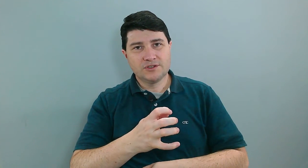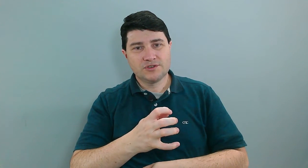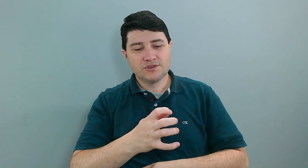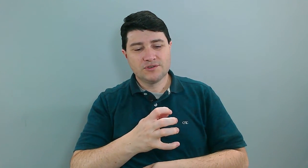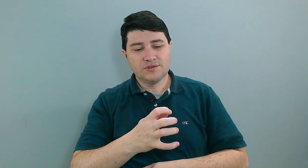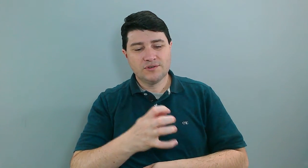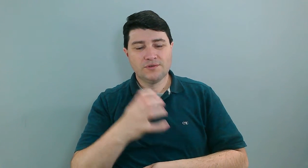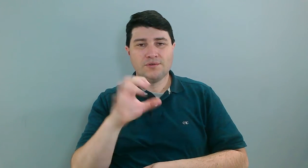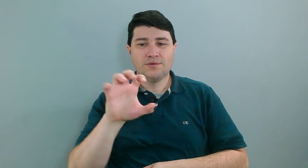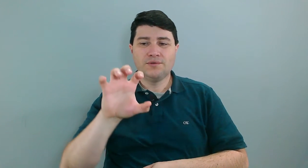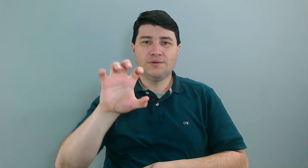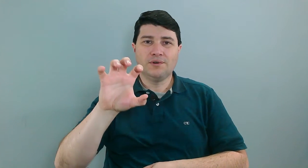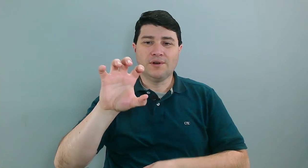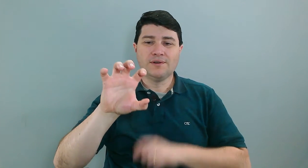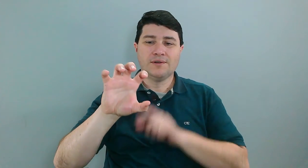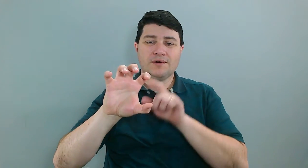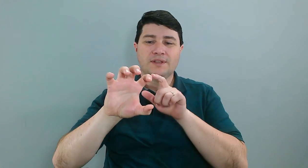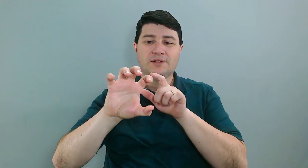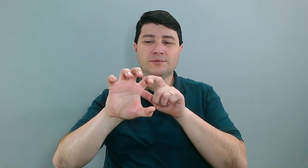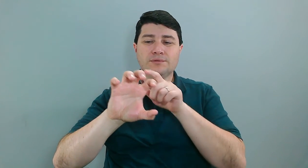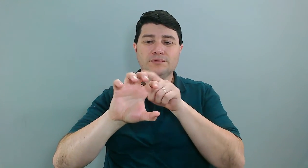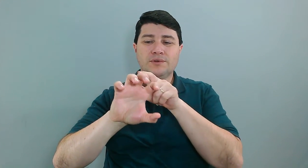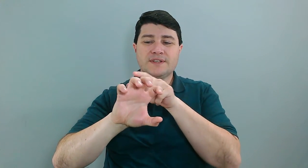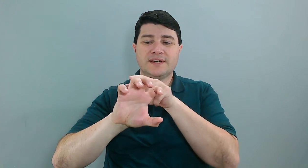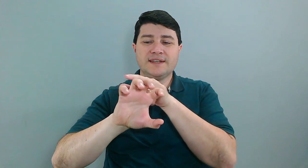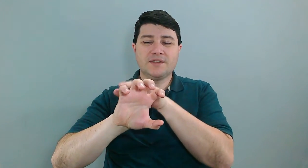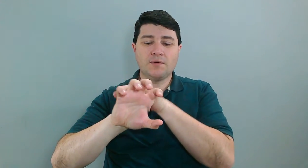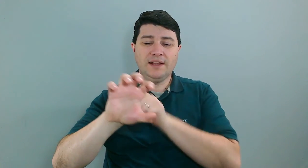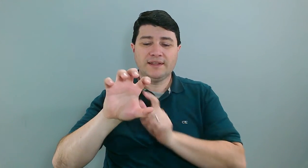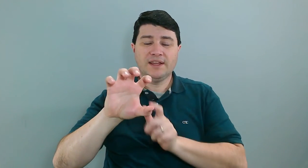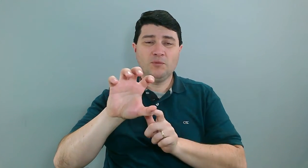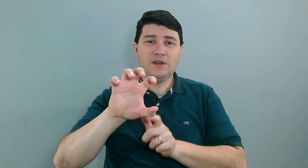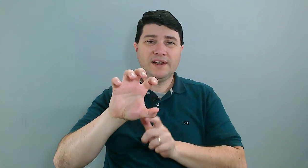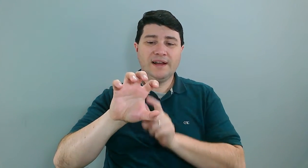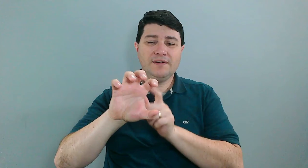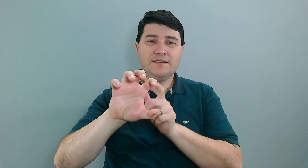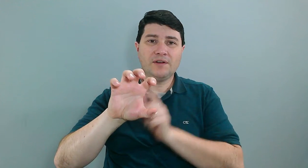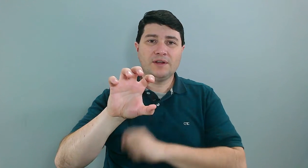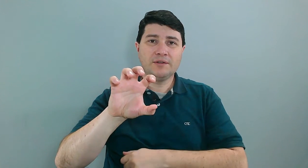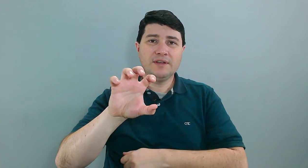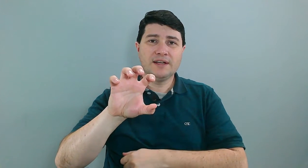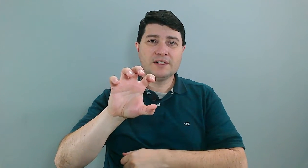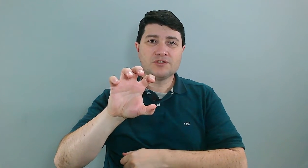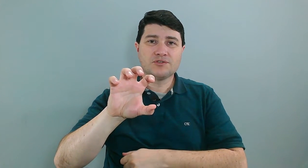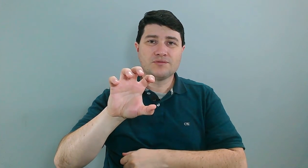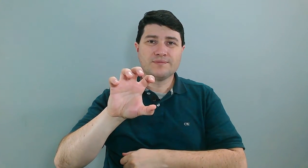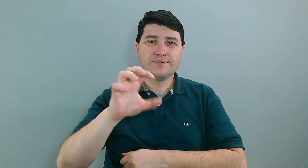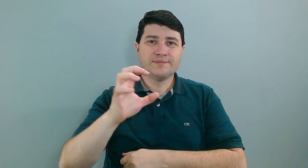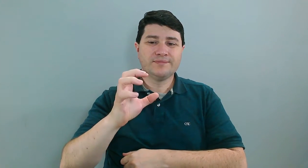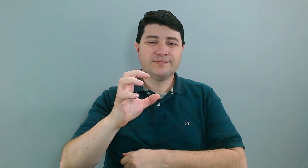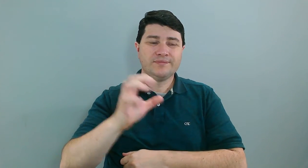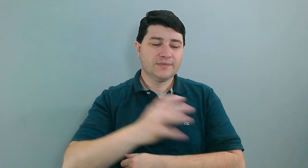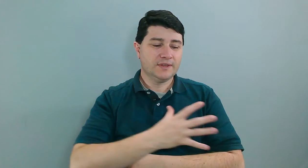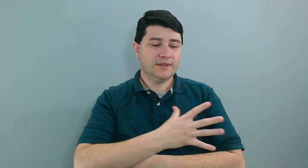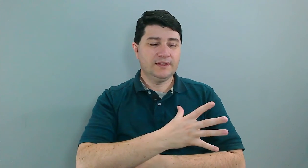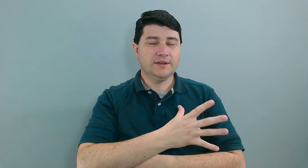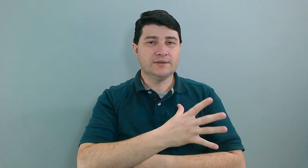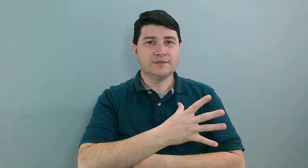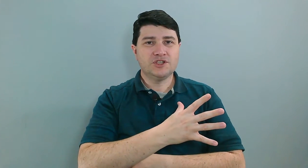gancho. Ó, dedo 1, 2, 3 e 4, até o polegar, agora estão em gancho. Então,